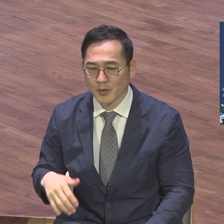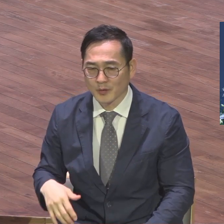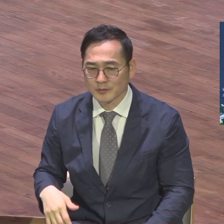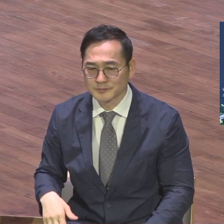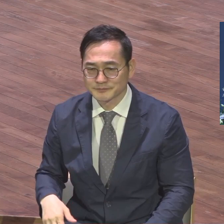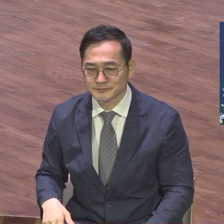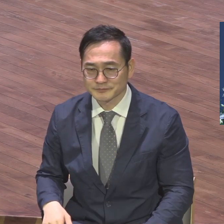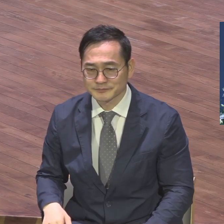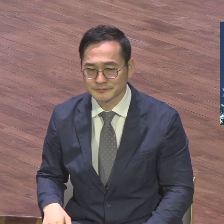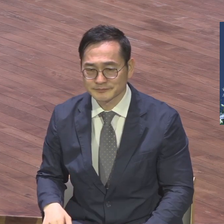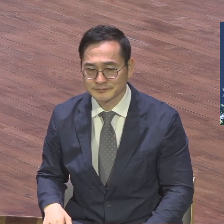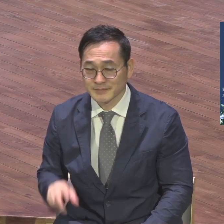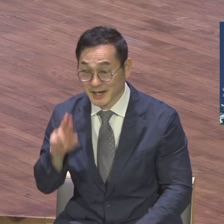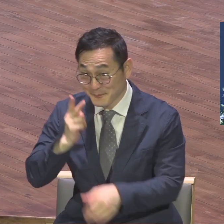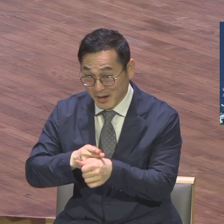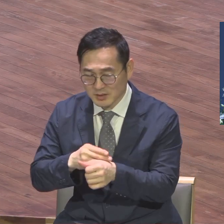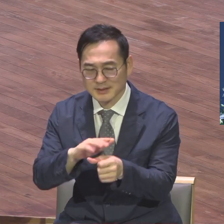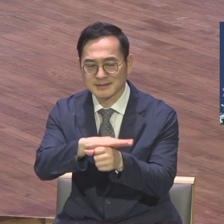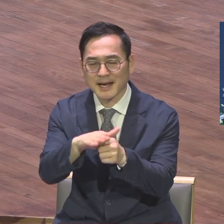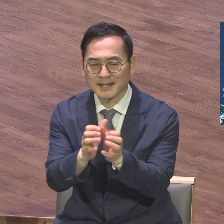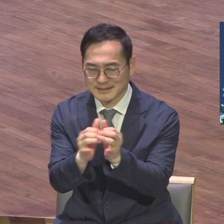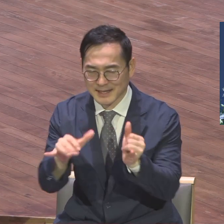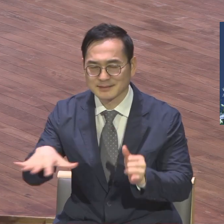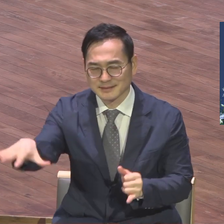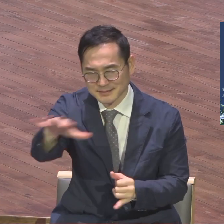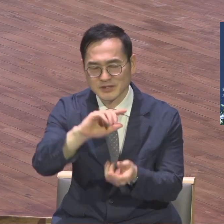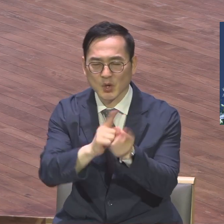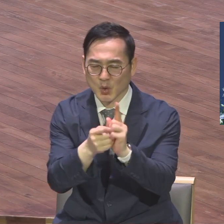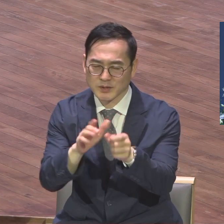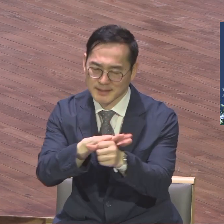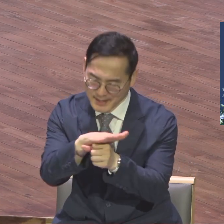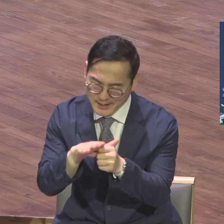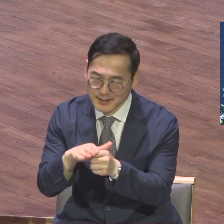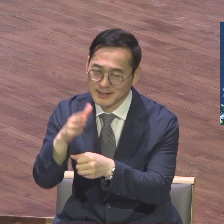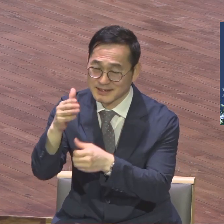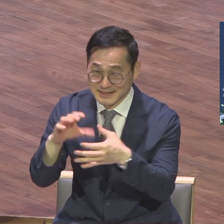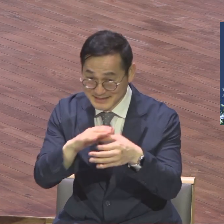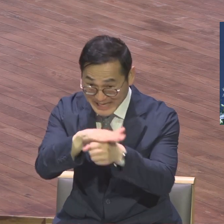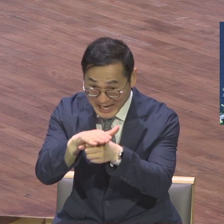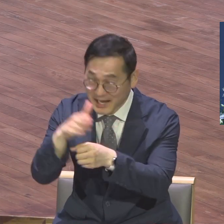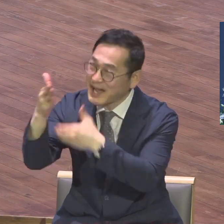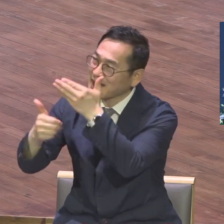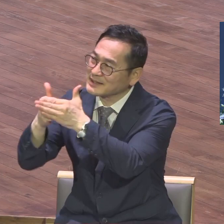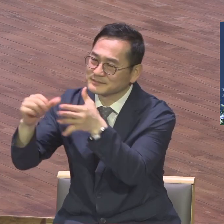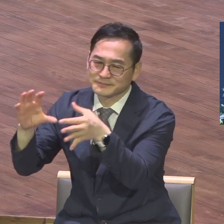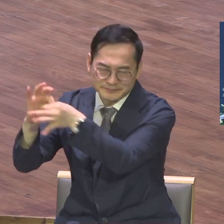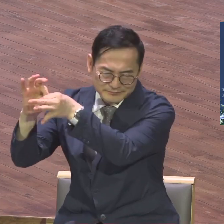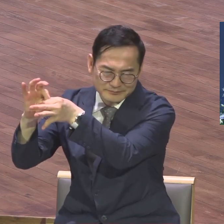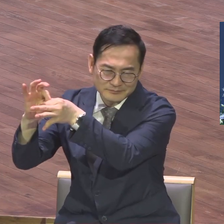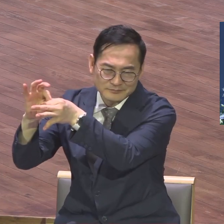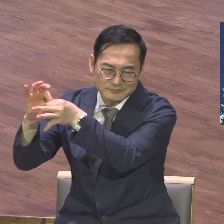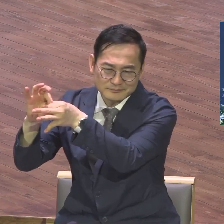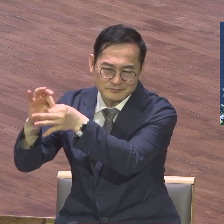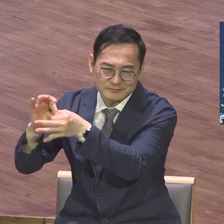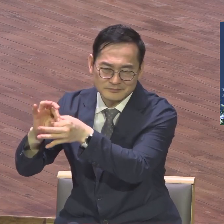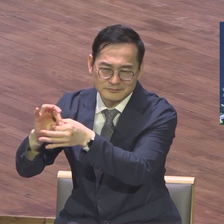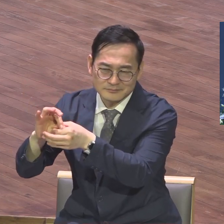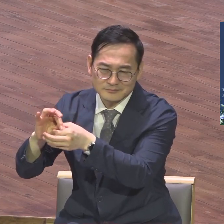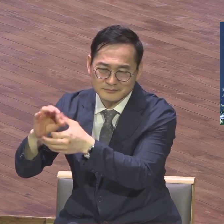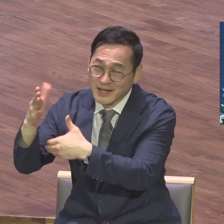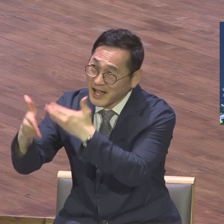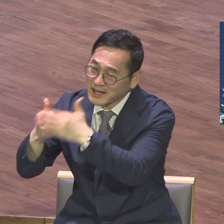자들아 우리가 서로 사랑하자. 사랑은 하나님께 속한 것이다. 사랑하자. 사랑의 사도로 완전히